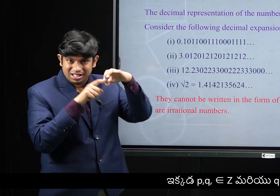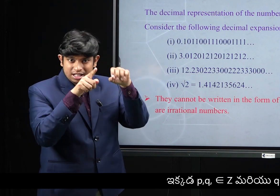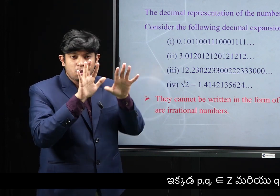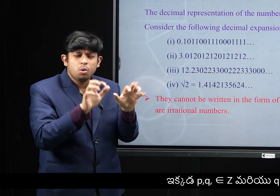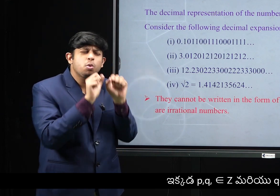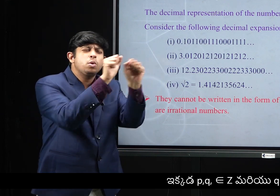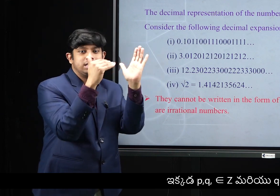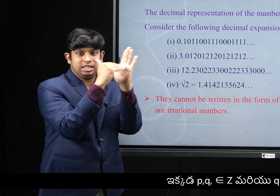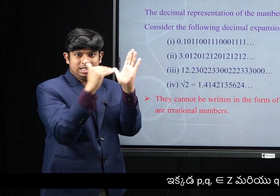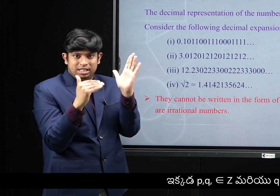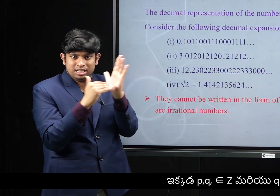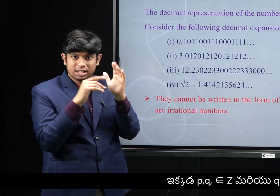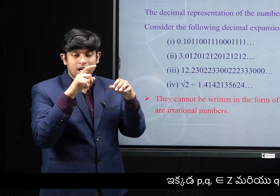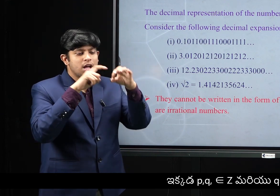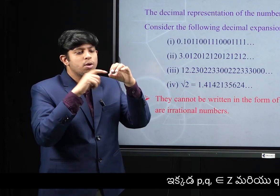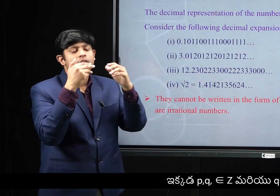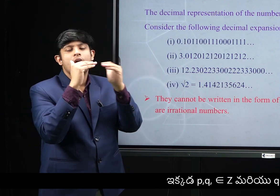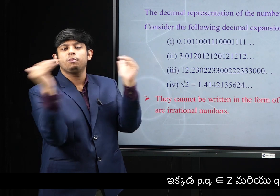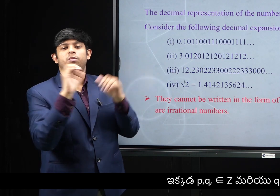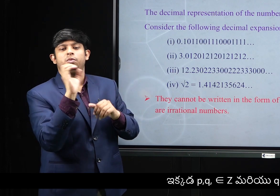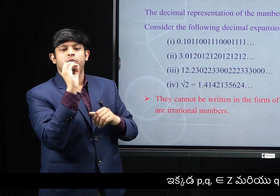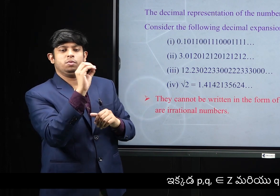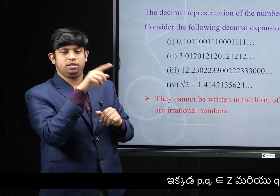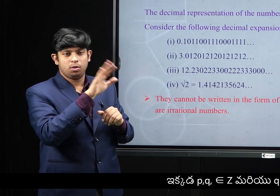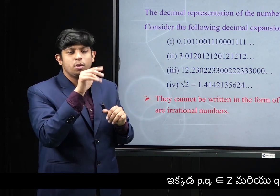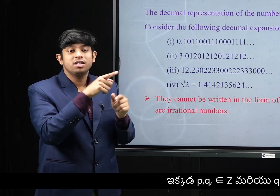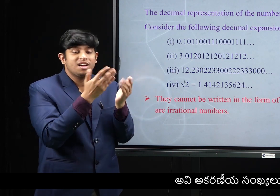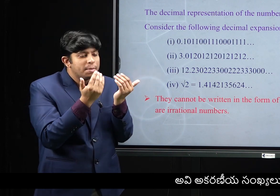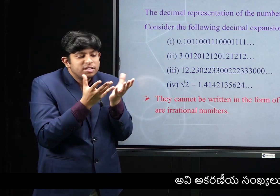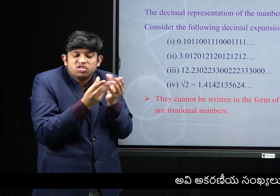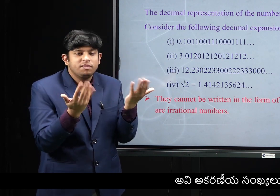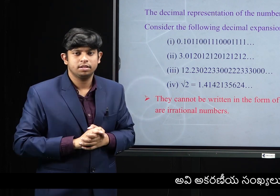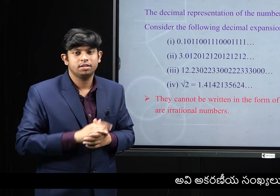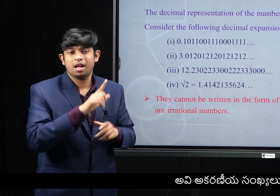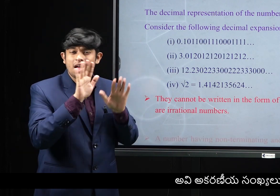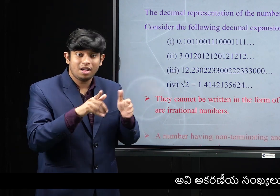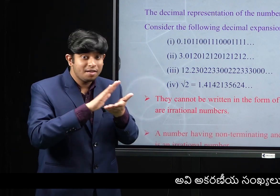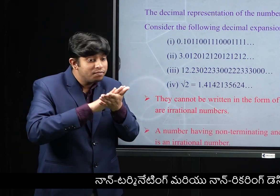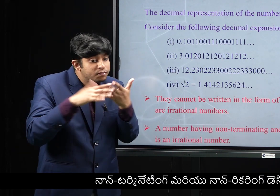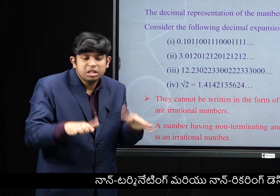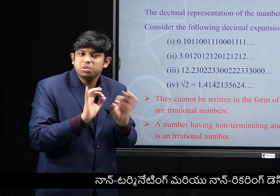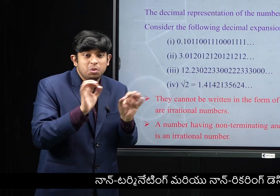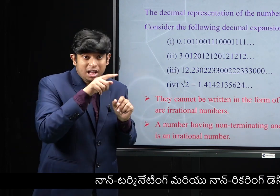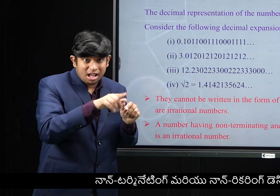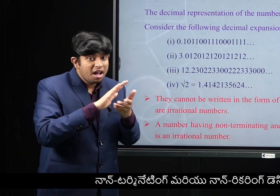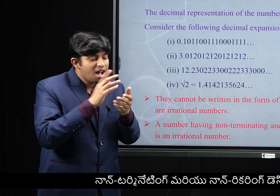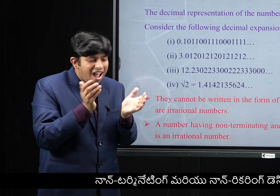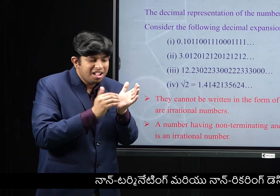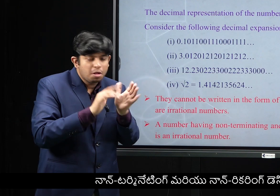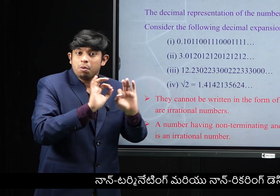q belongs to z మరియు q is not equals to 0. అవి అకరణీయ సంఖ్యలు. నాన్ టర్మినేటింగ్ మరియు నాన్